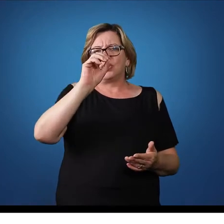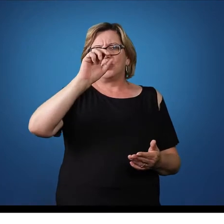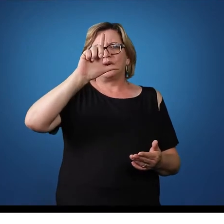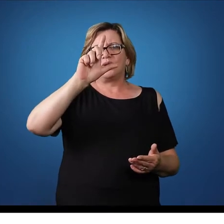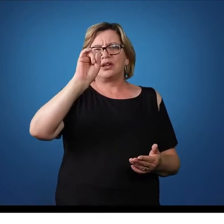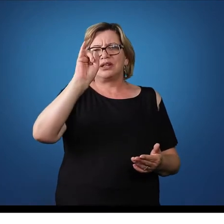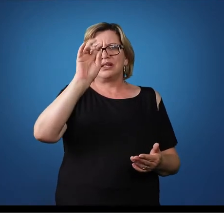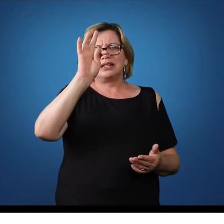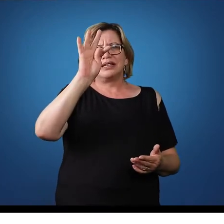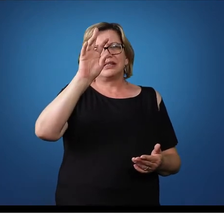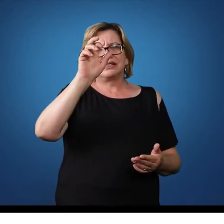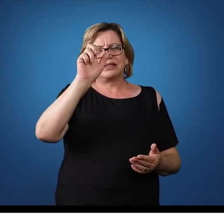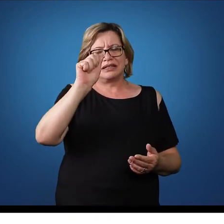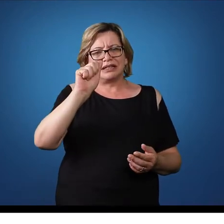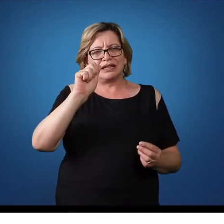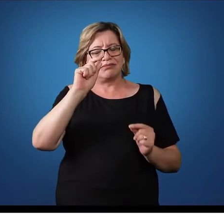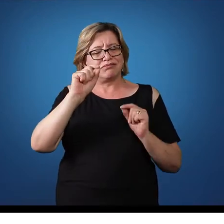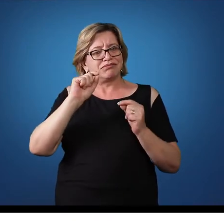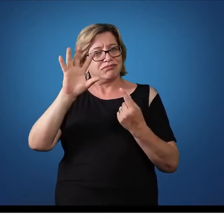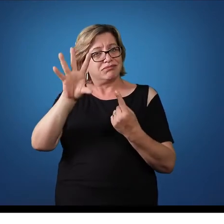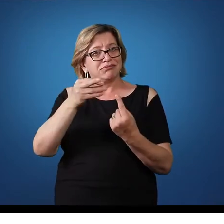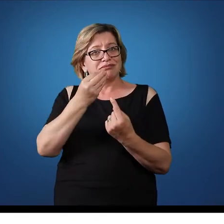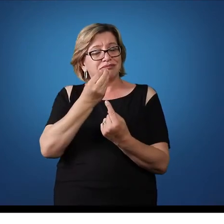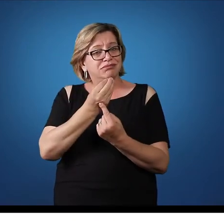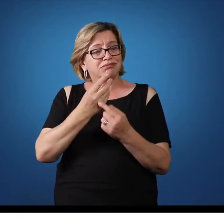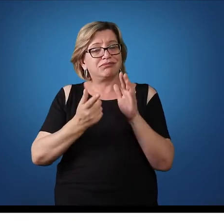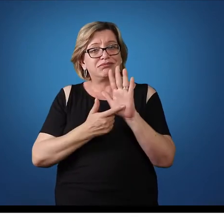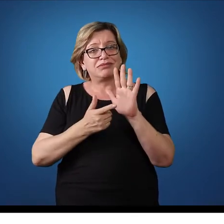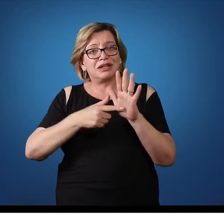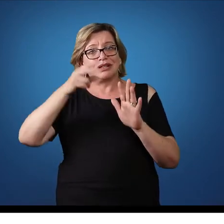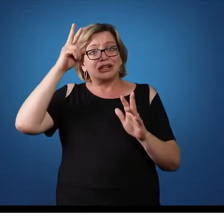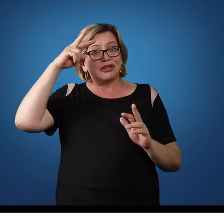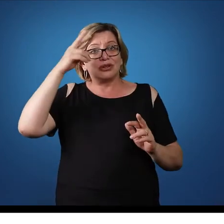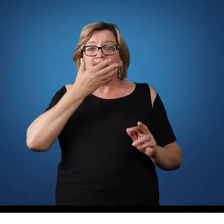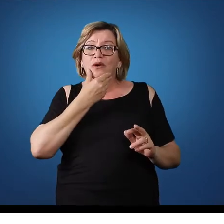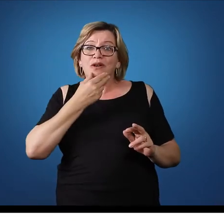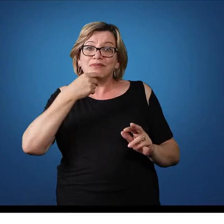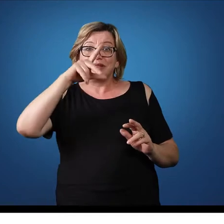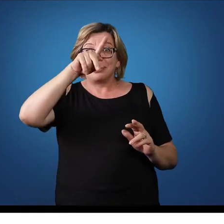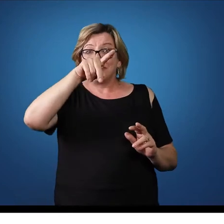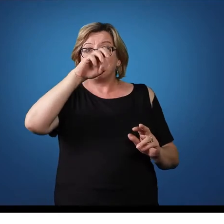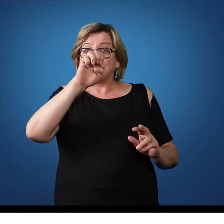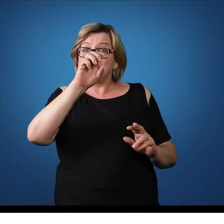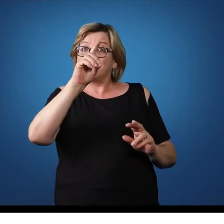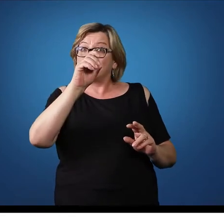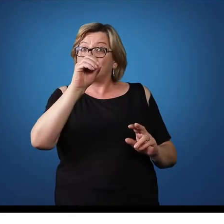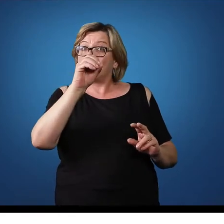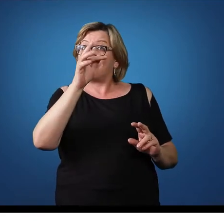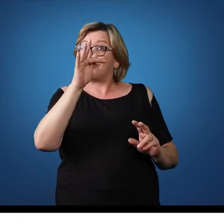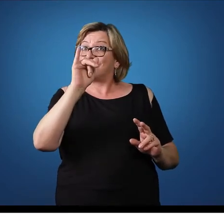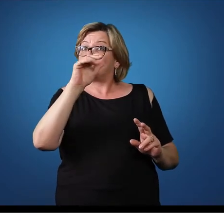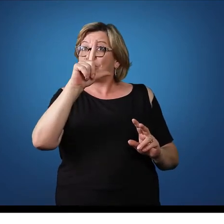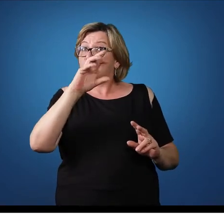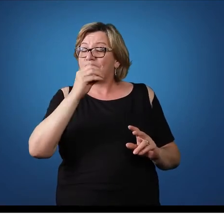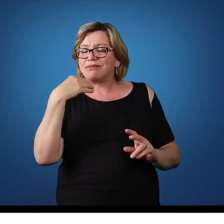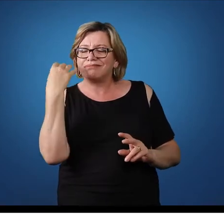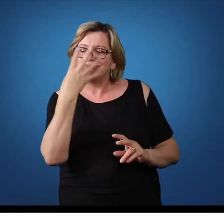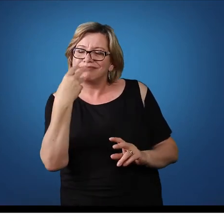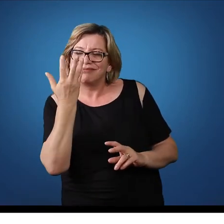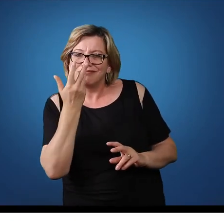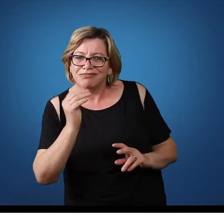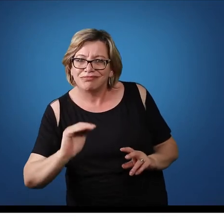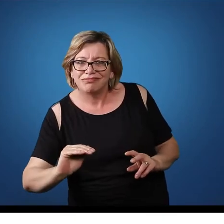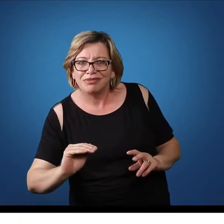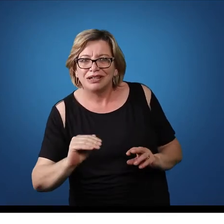Nabokov. Bom, essa obra de arte retrata, conta a história de um pedófilo que se apaixona por uma menina menor de idade e